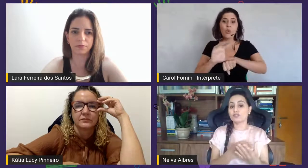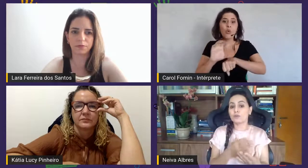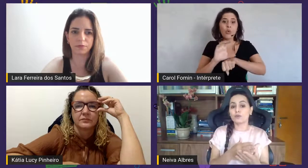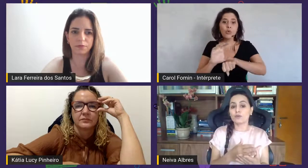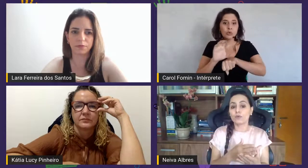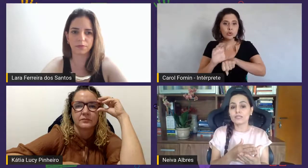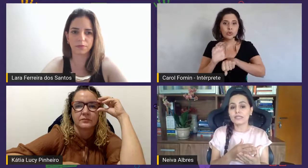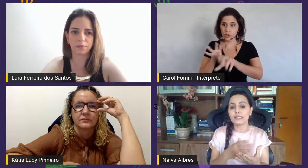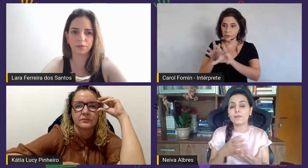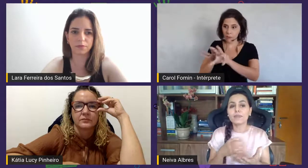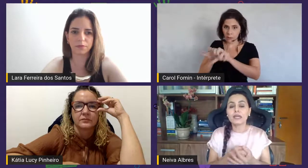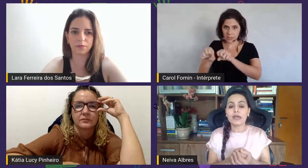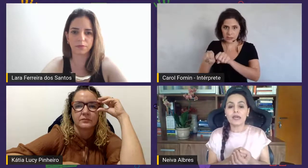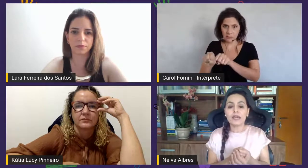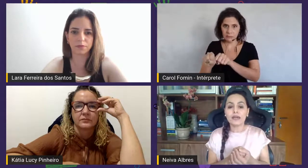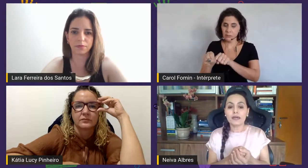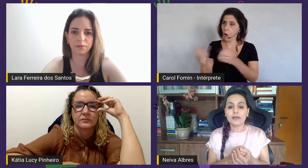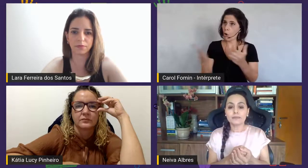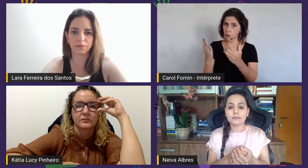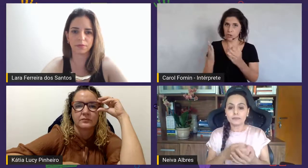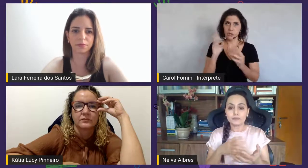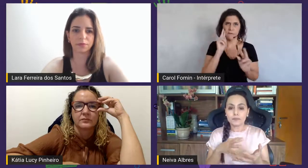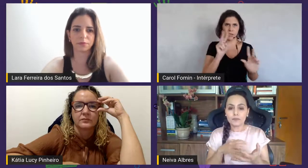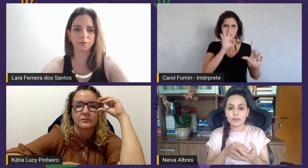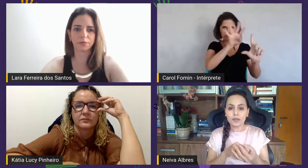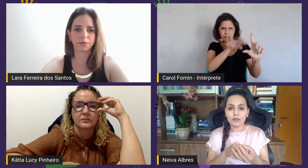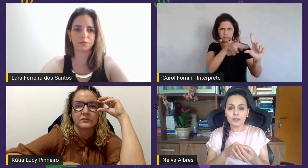que eu conheço, pelo que eu consegui